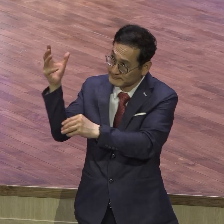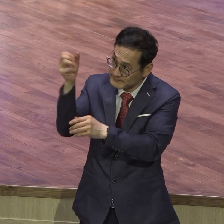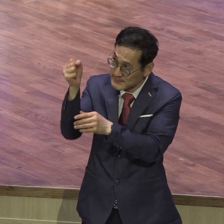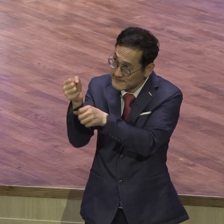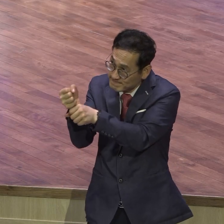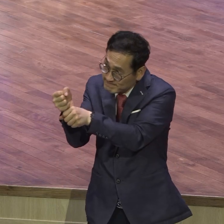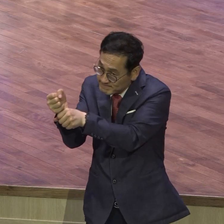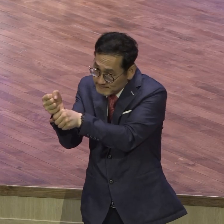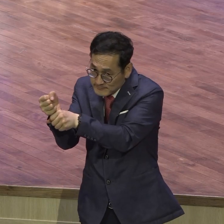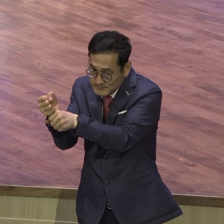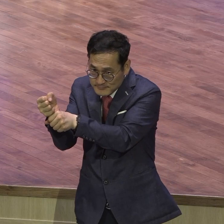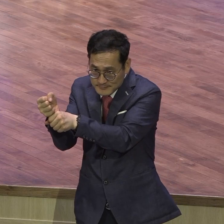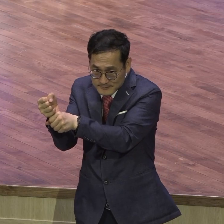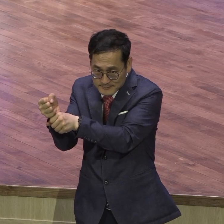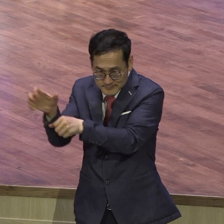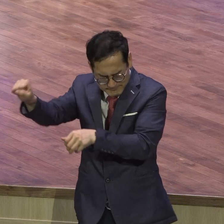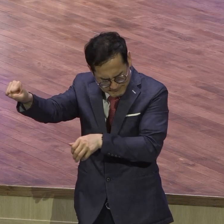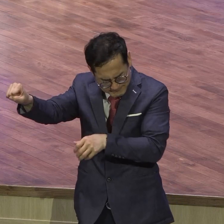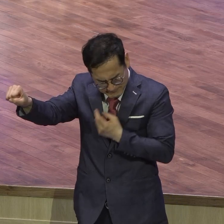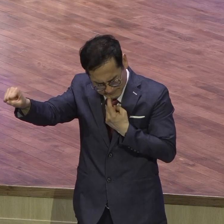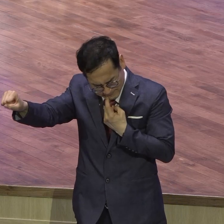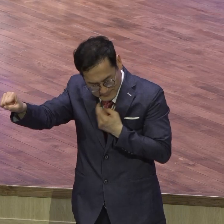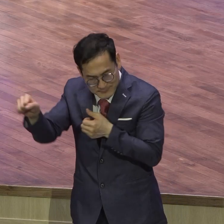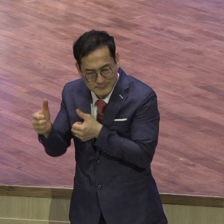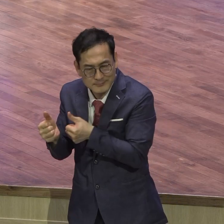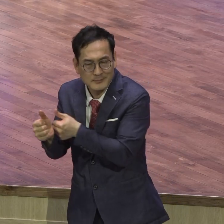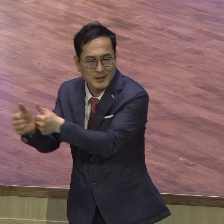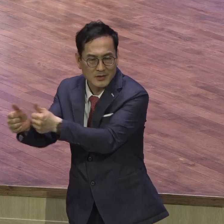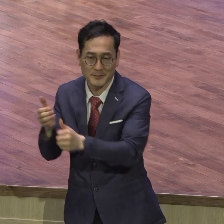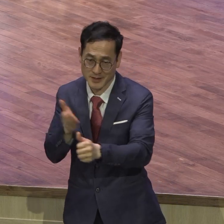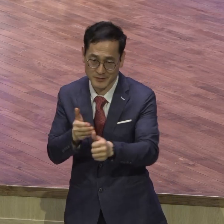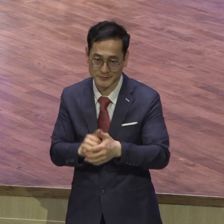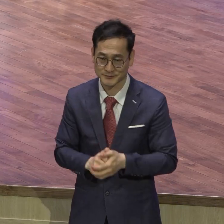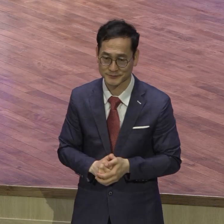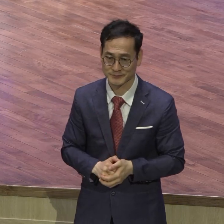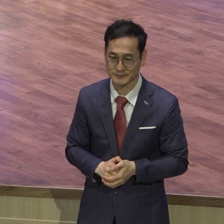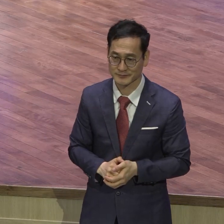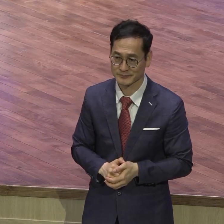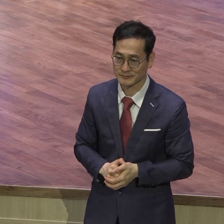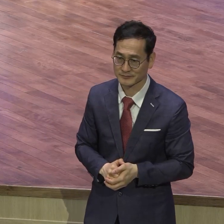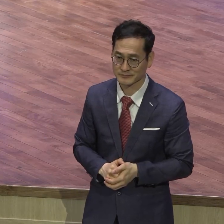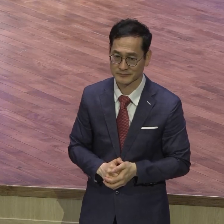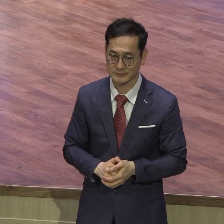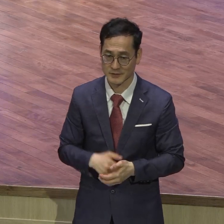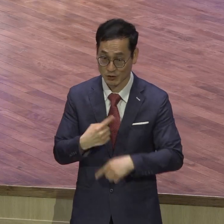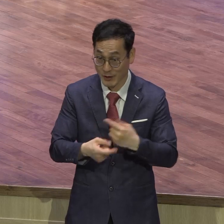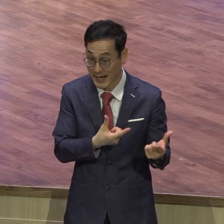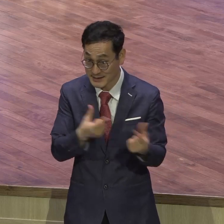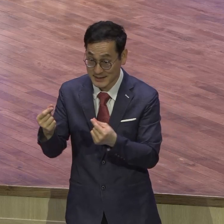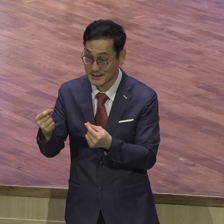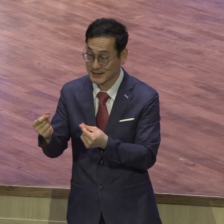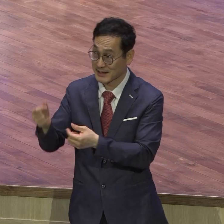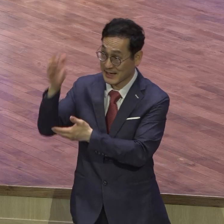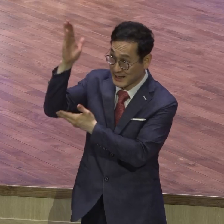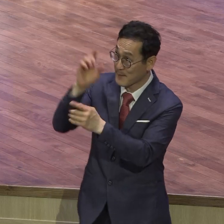원리스 하나님 말씀이에요 또 성도들과 원리스 되세요 강당과 원리스 따라서 강당과 원리스